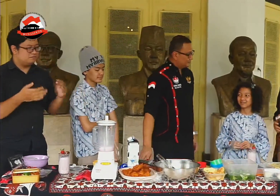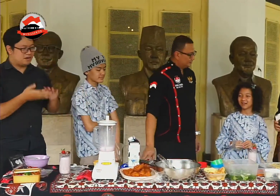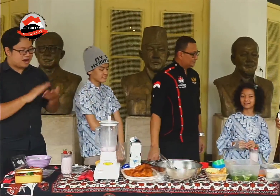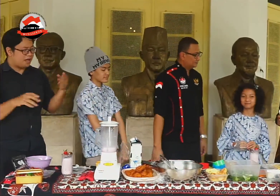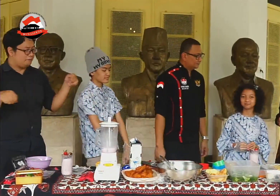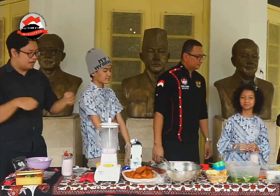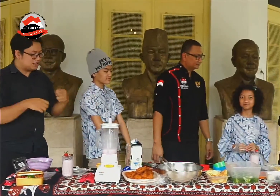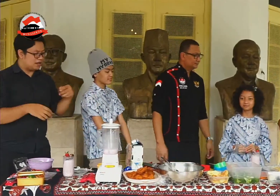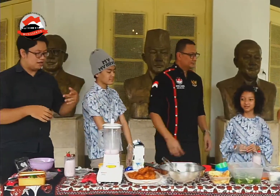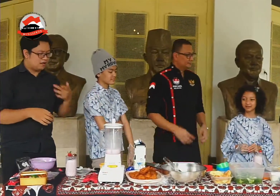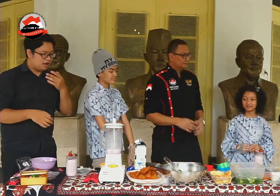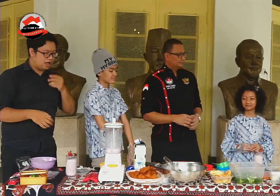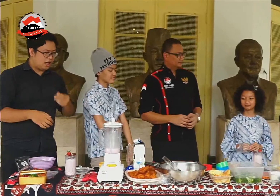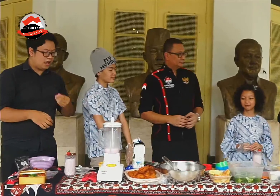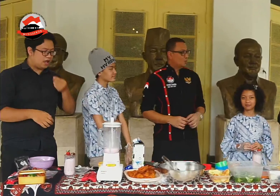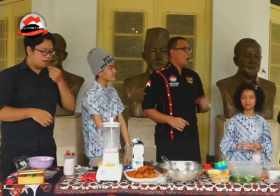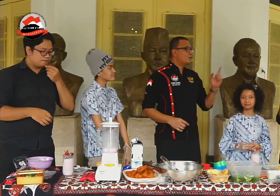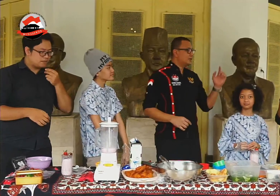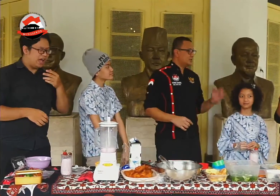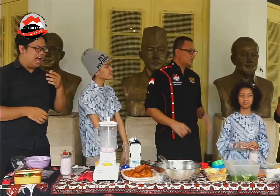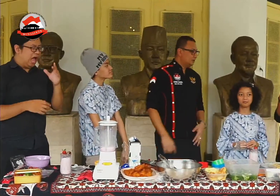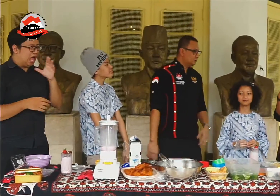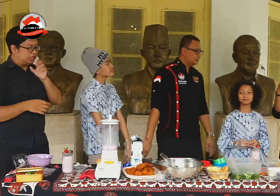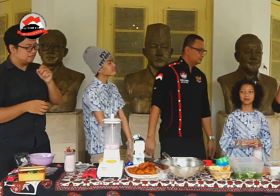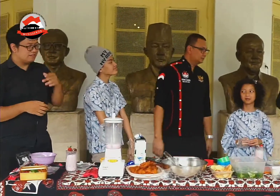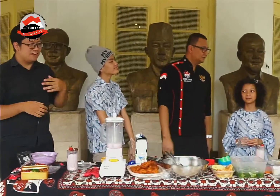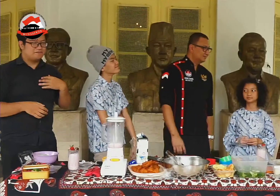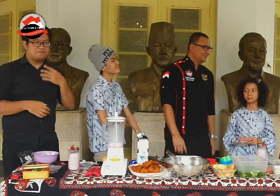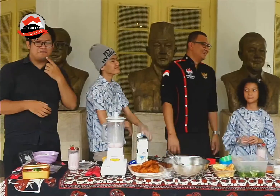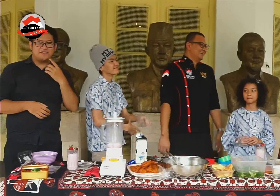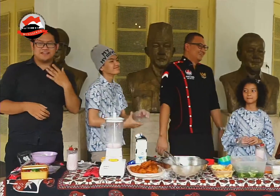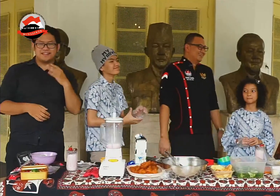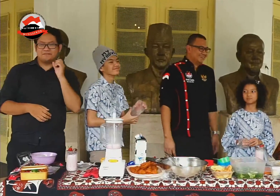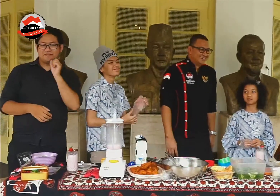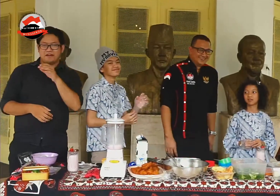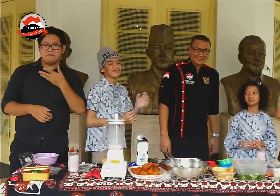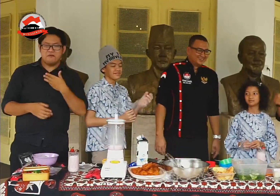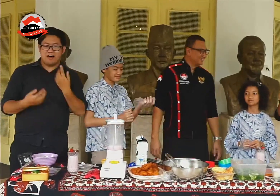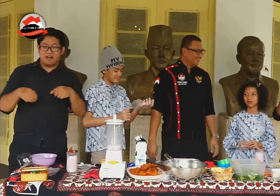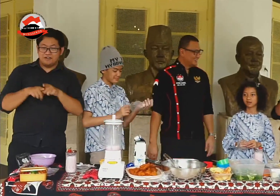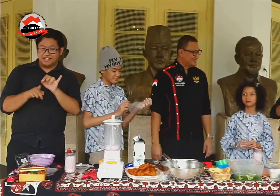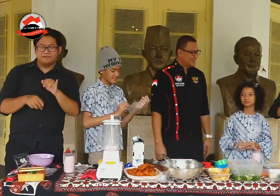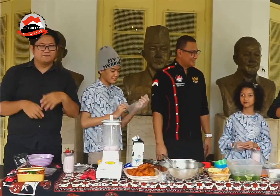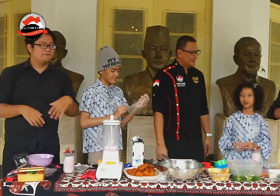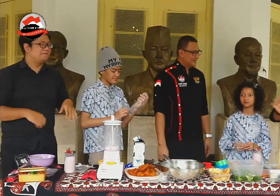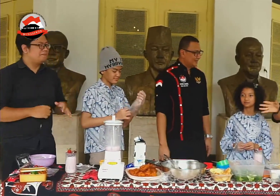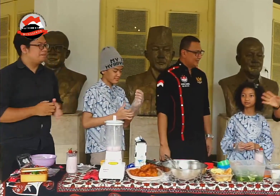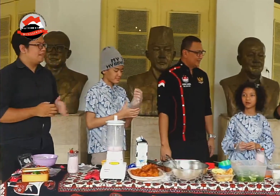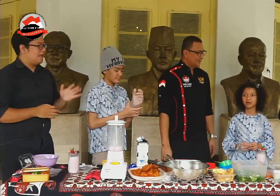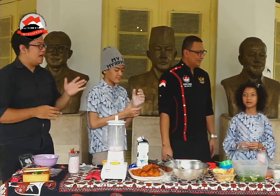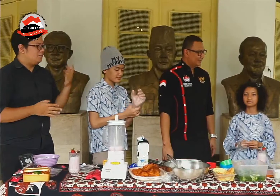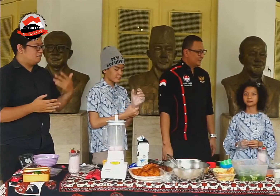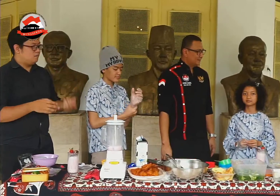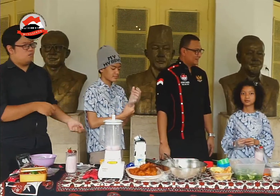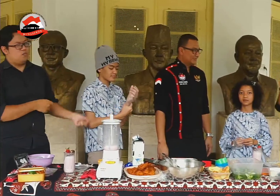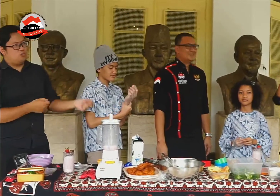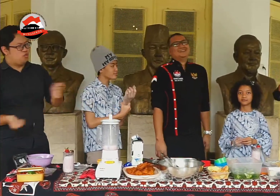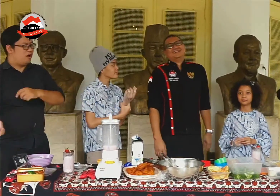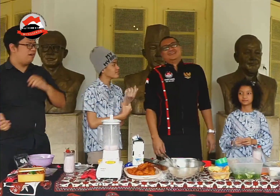banget, banget. Akhirnya kalau aku sih ini... Mau kawin katanya kayak gitu. Kalau aku sih, airnya akhirnya aku buang, so ganti air